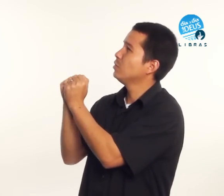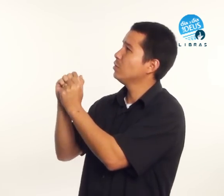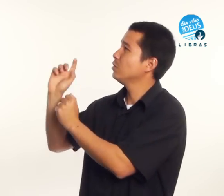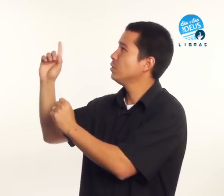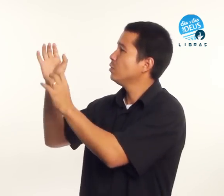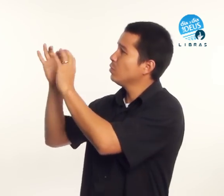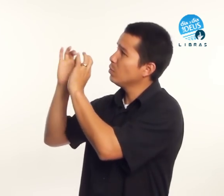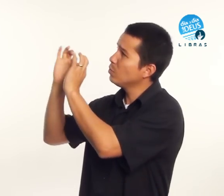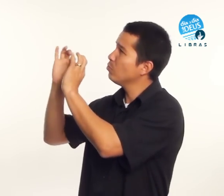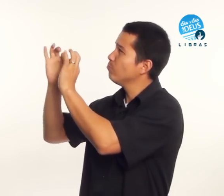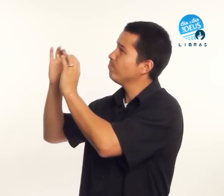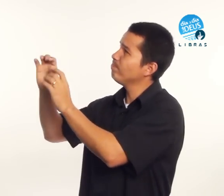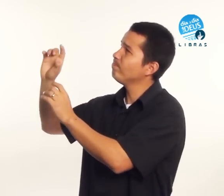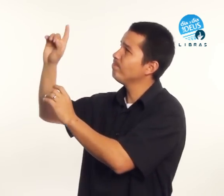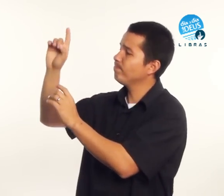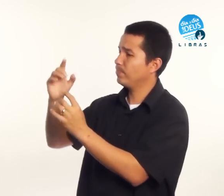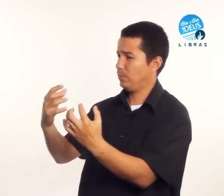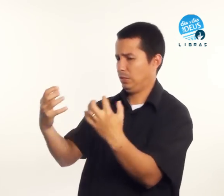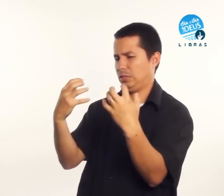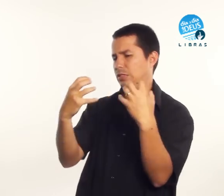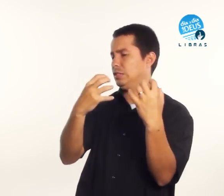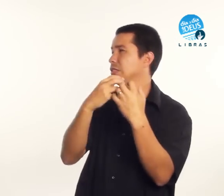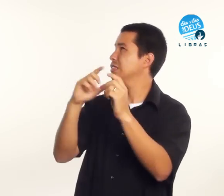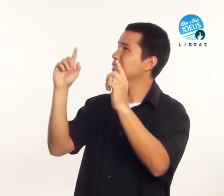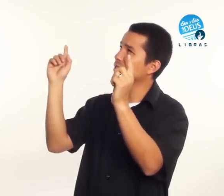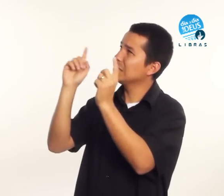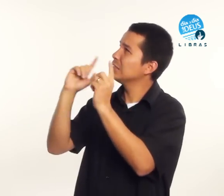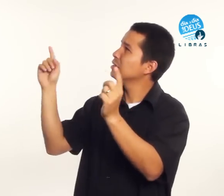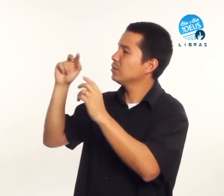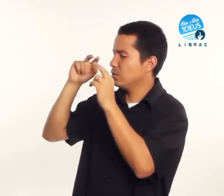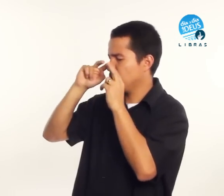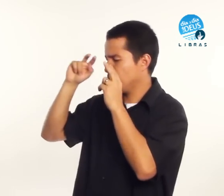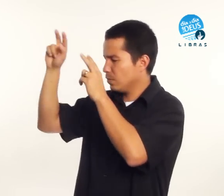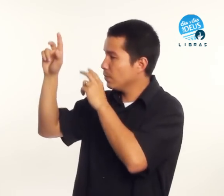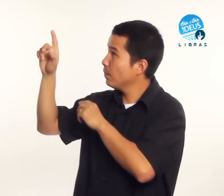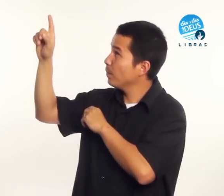de fora para dentro, mas mexendo nas coisas que estão dentro da minha alma.